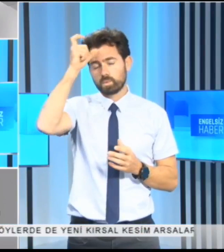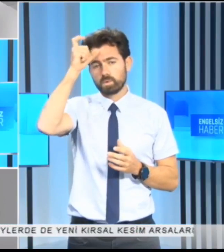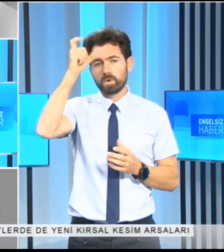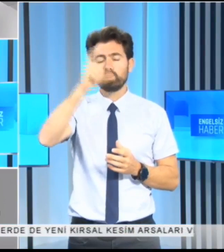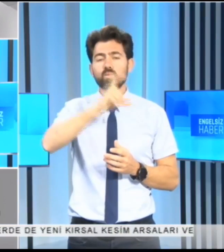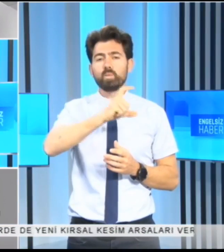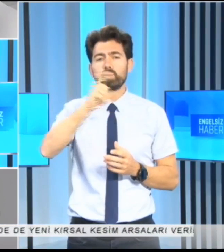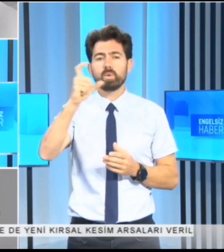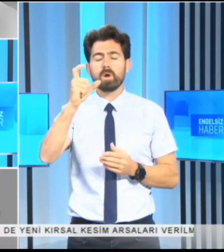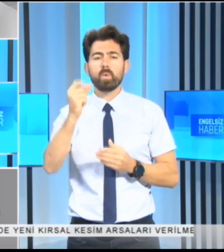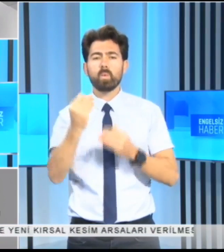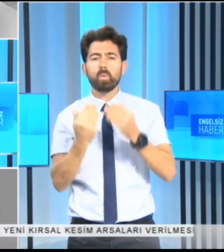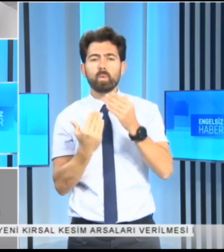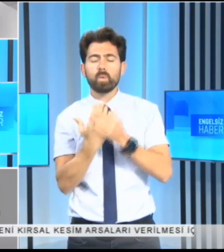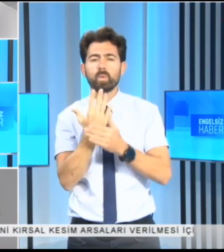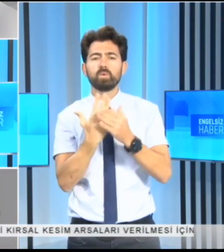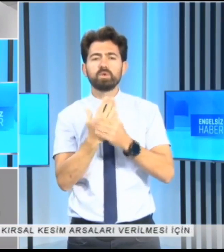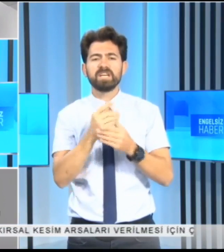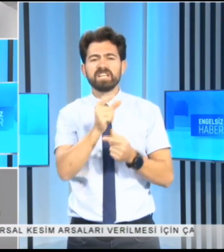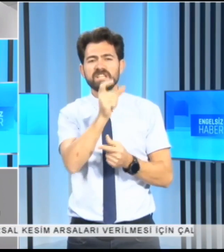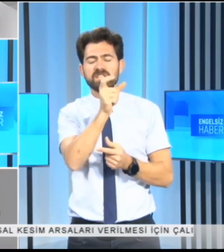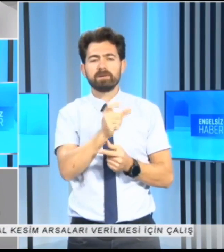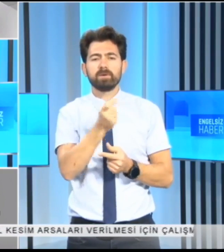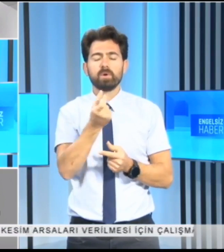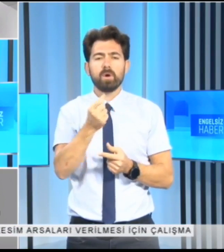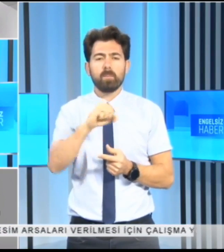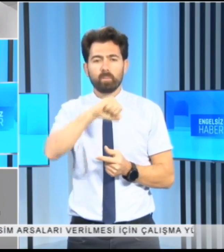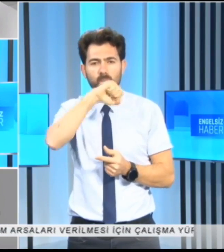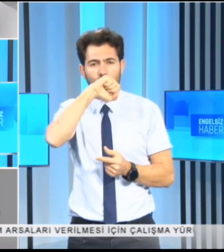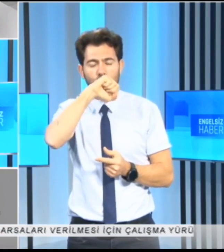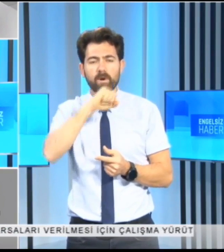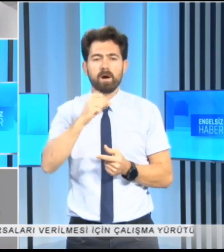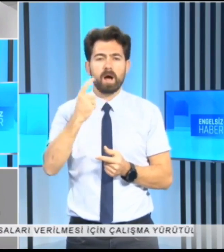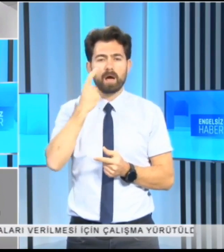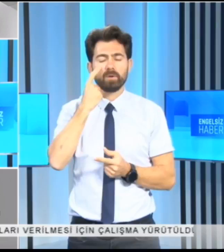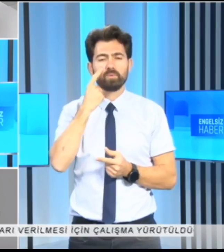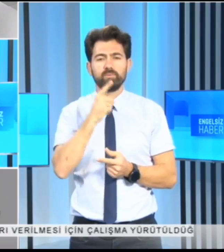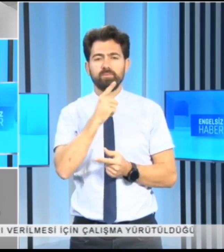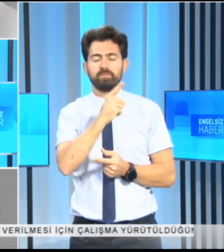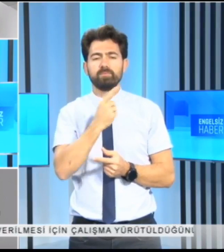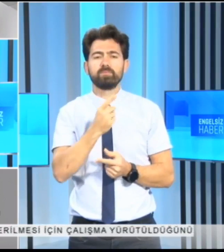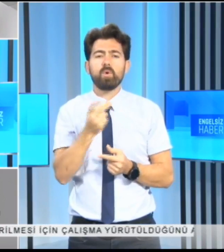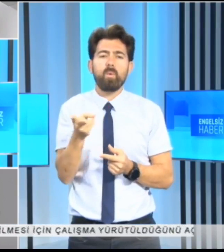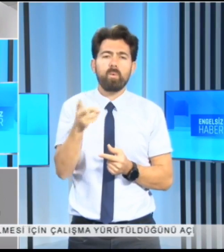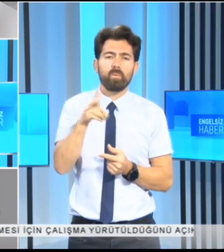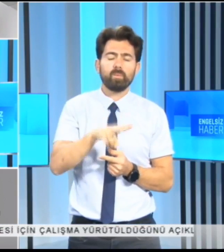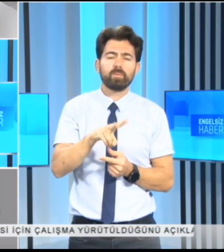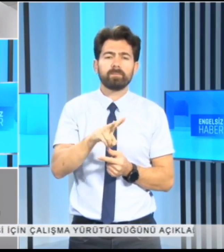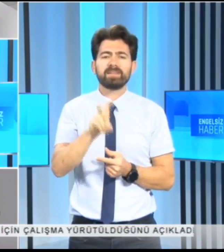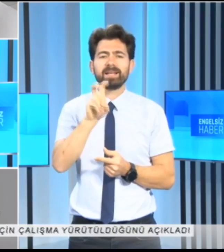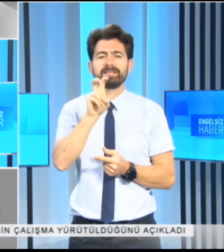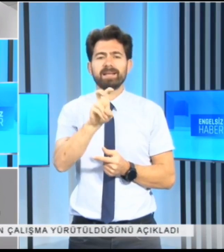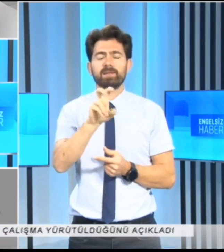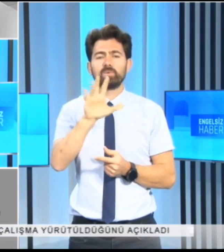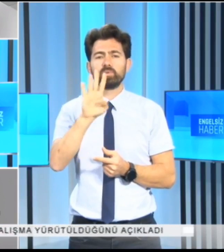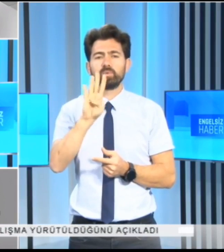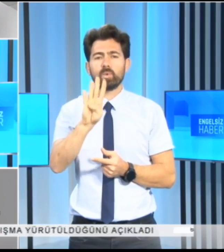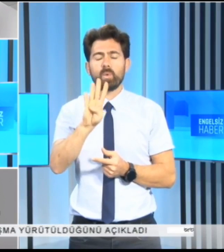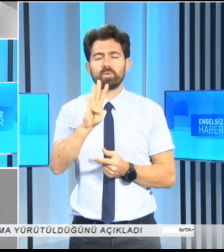Türkiye Cumhuriyeti'nin kurucusu ulu önder Mustafa Kemal Atatürk ölümünün